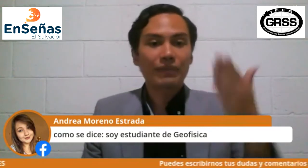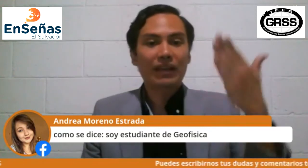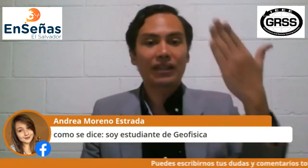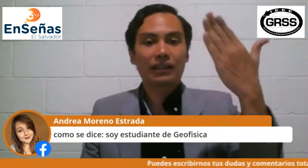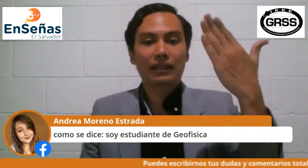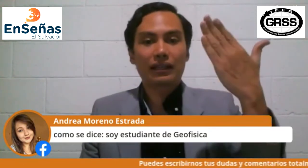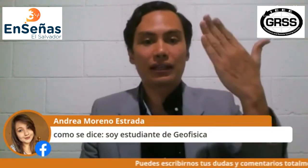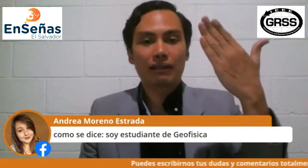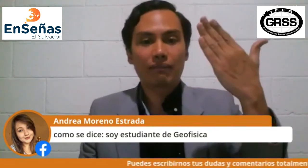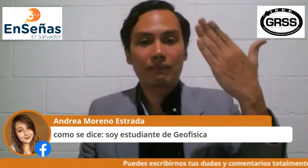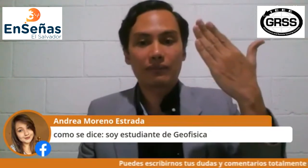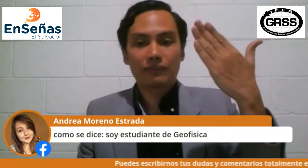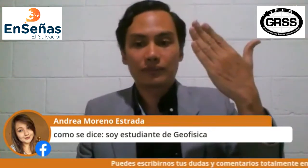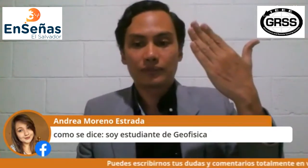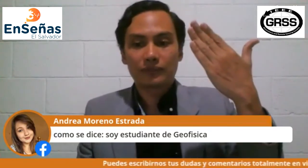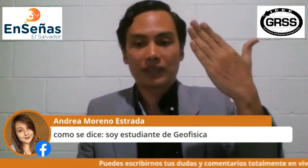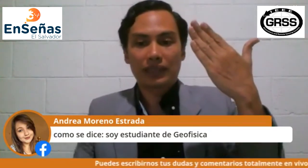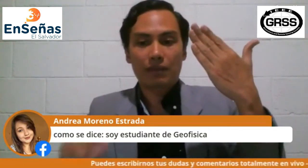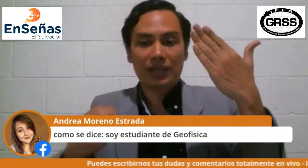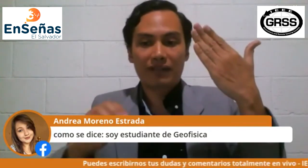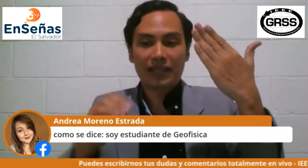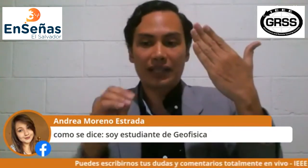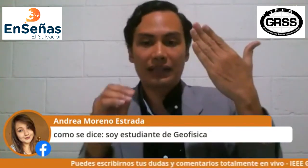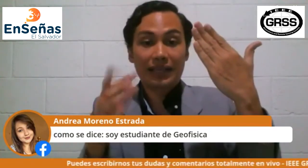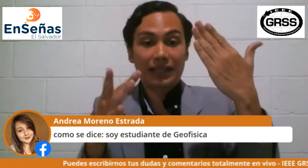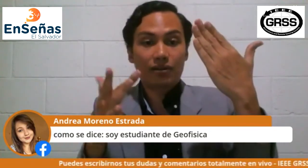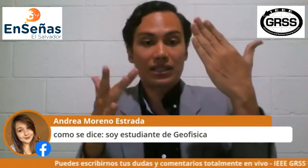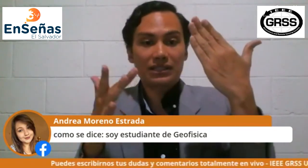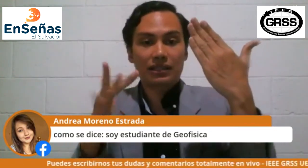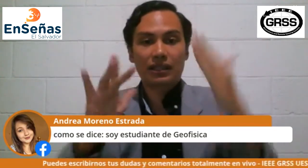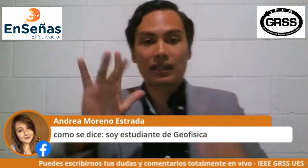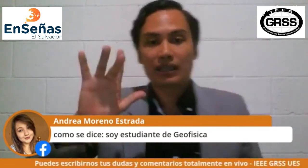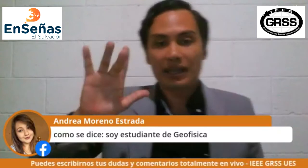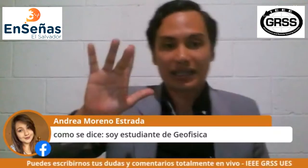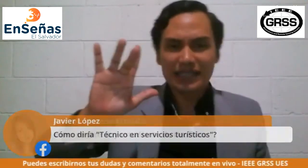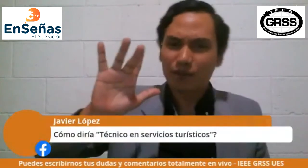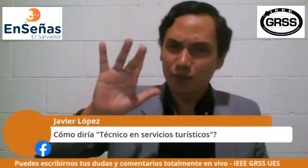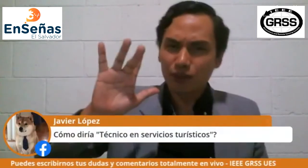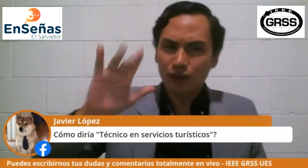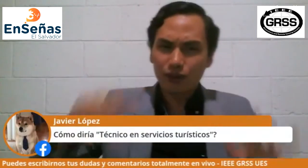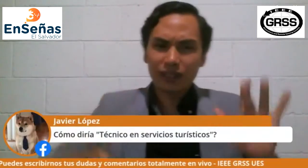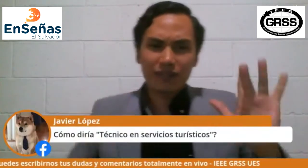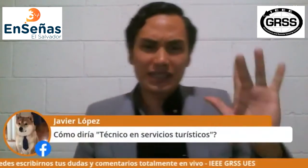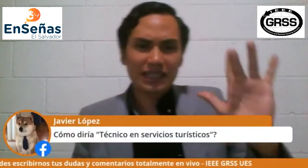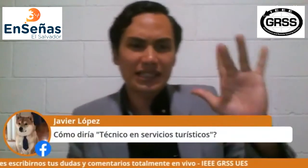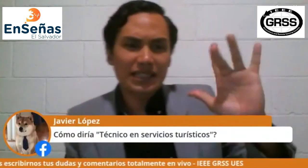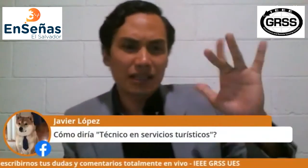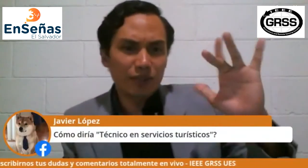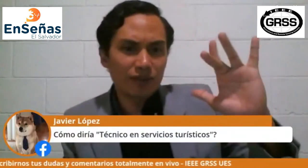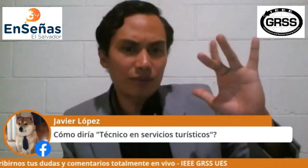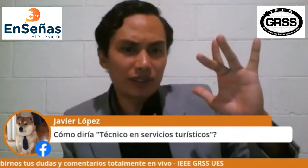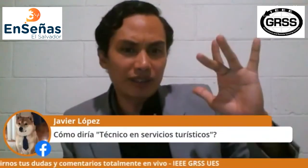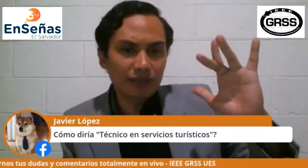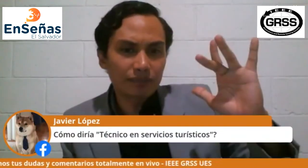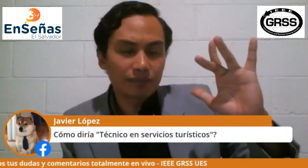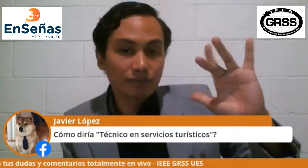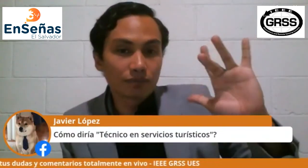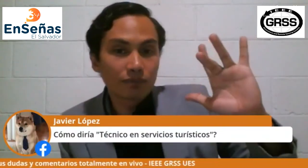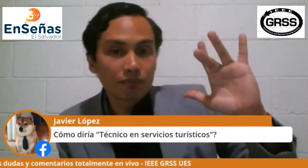Técnico, a ver, la palabra de técnico es, aquí está un poco difícil esta seña, pero vamos a